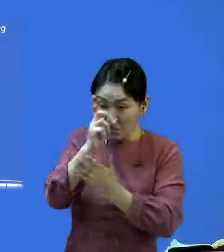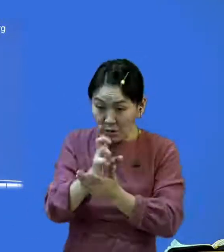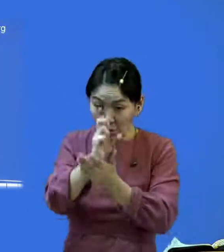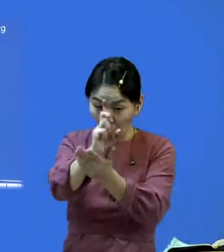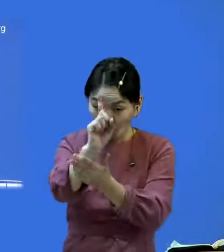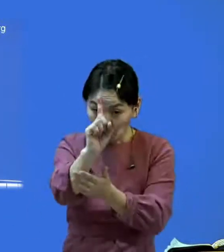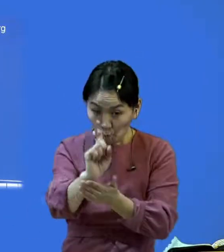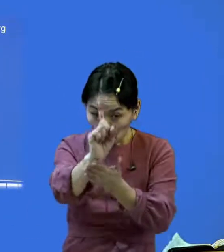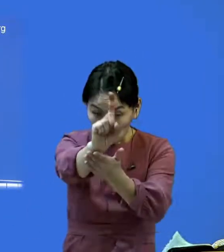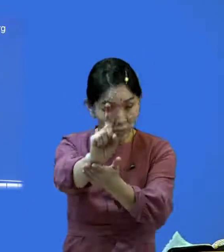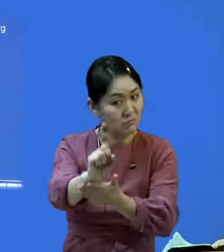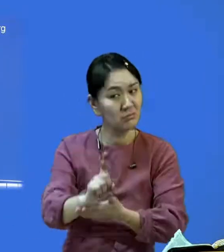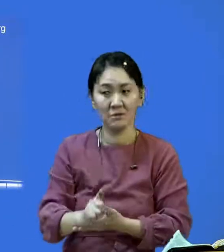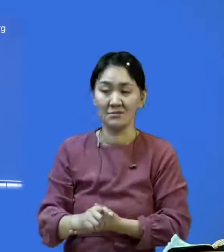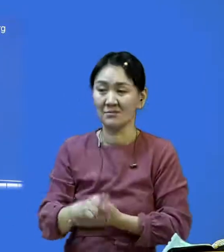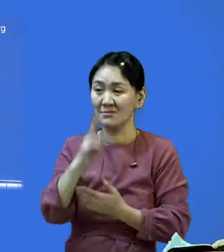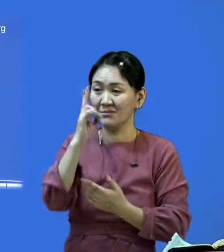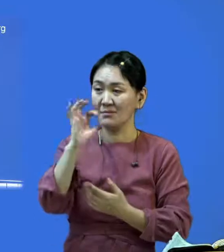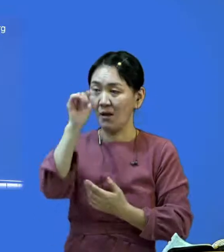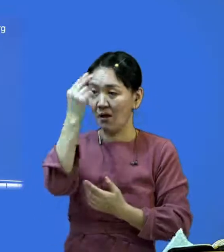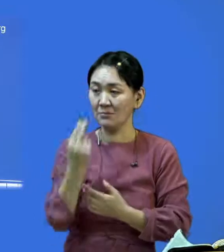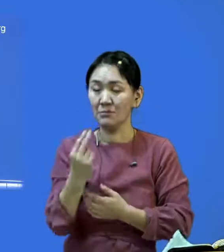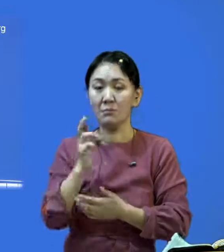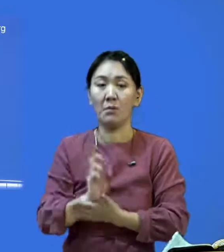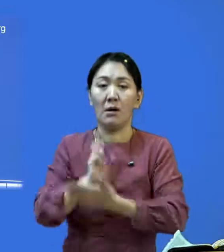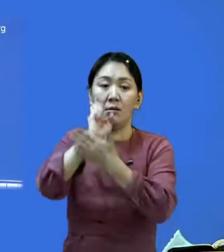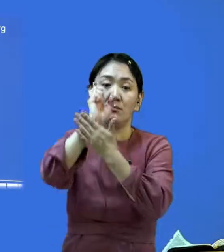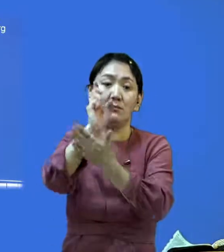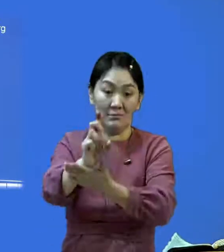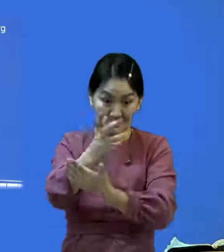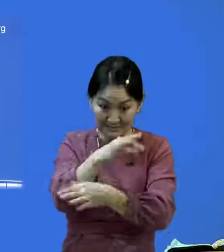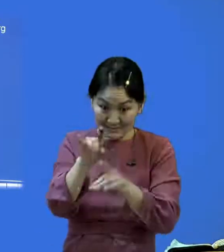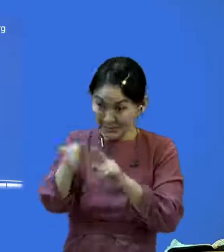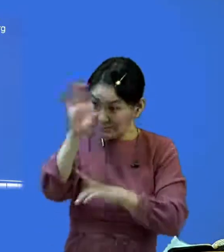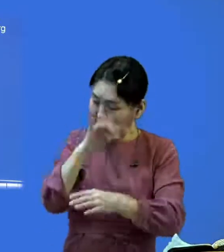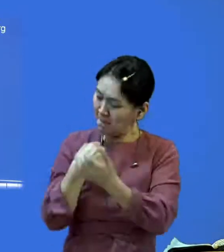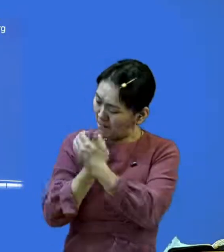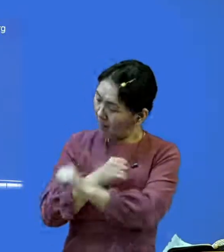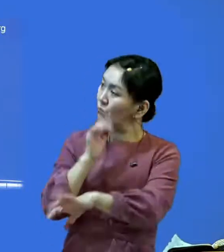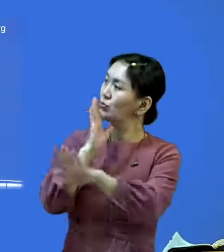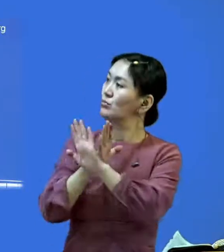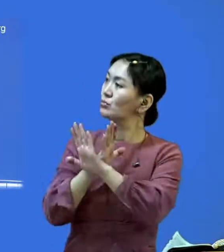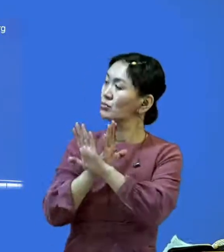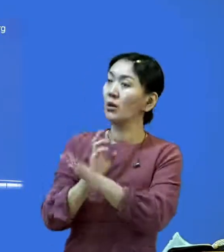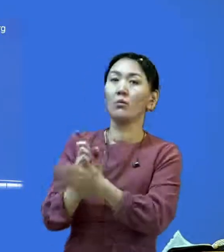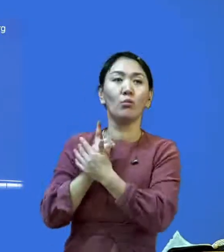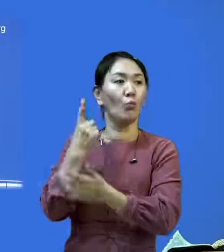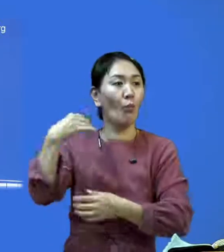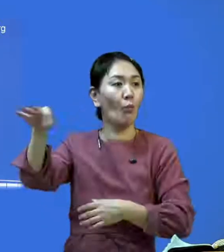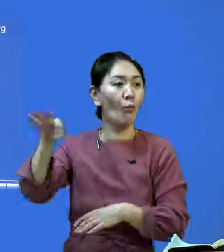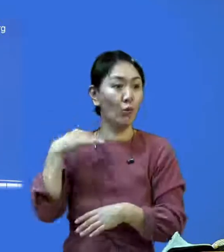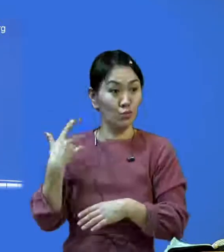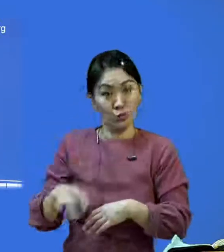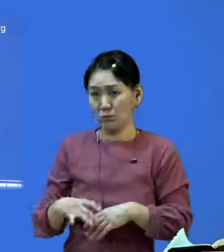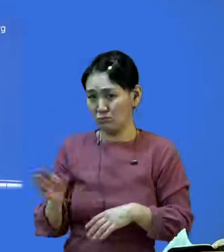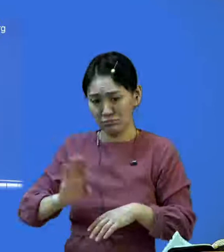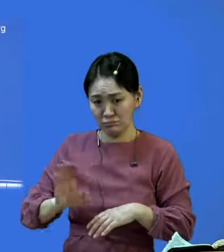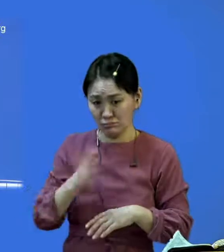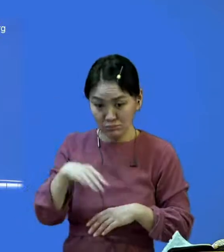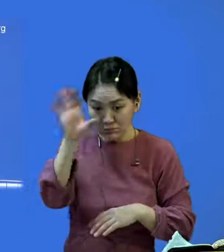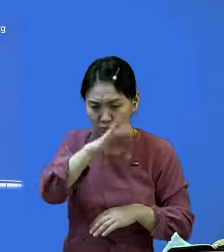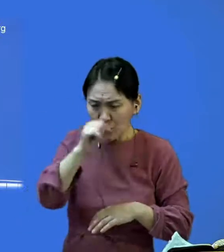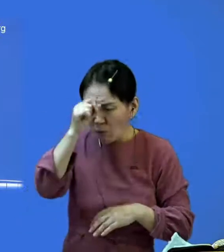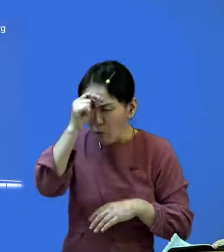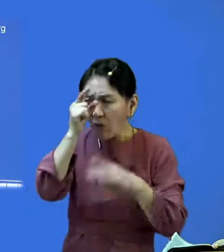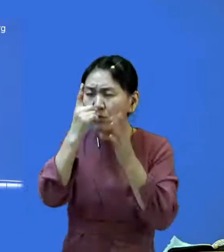одоо цогц бэлэг байдаг. Тэгэхээр бид өхөн ч гисэн аврагдлаа гэж байгаа зүгээр нэг энгийн зүйл биш юм. Одоо хүртэл бид өхний